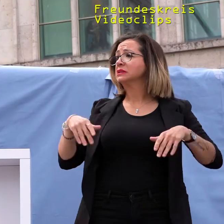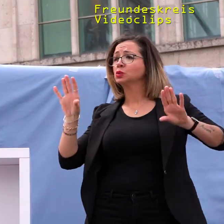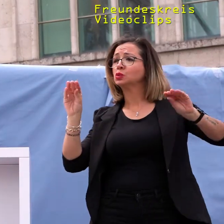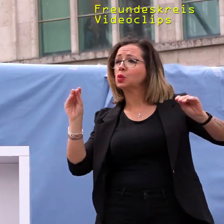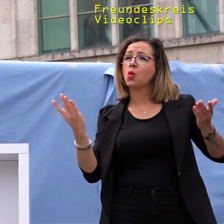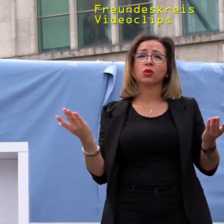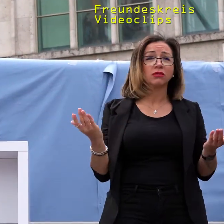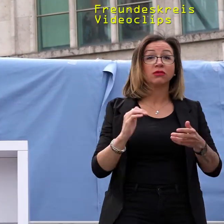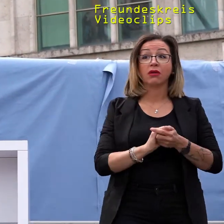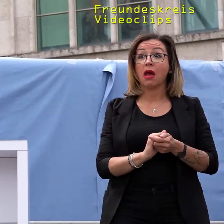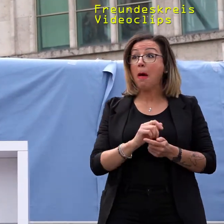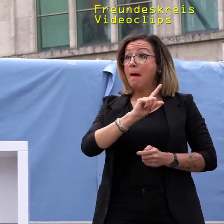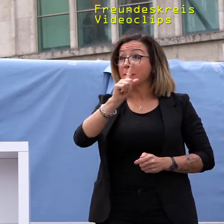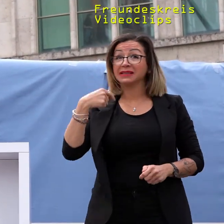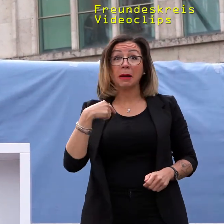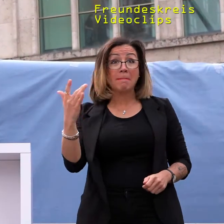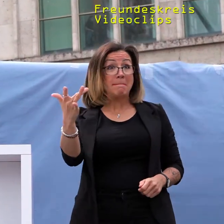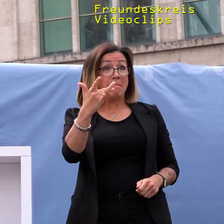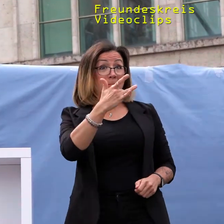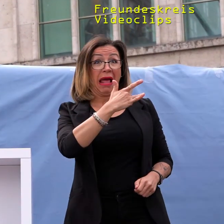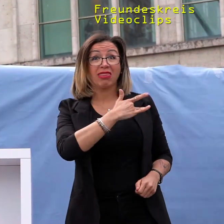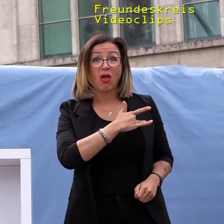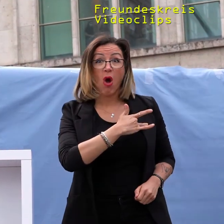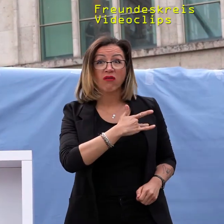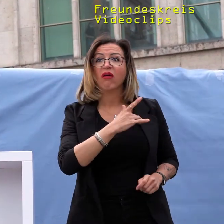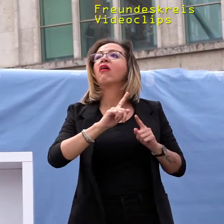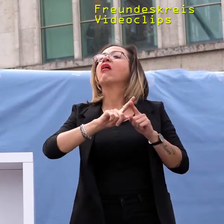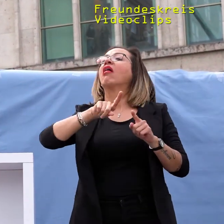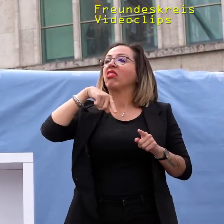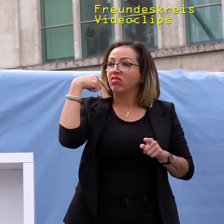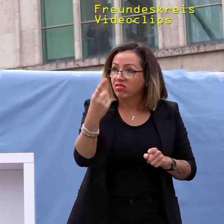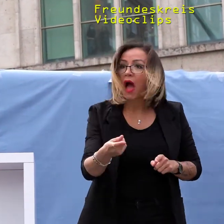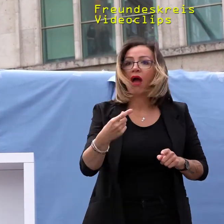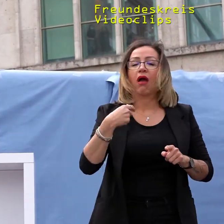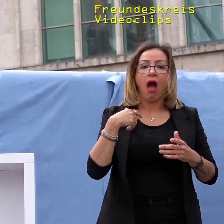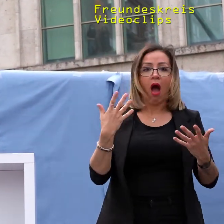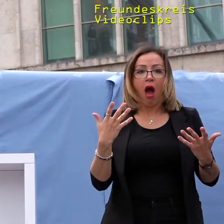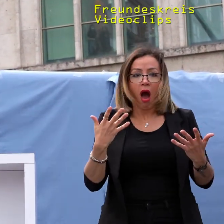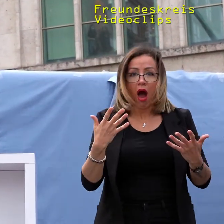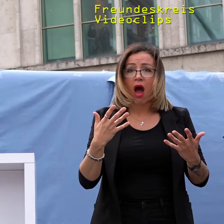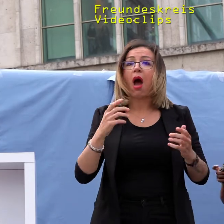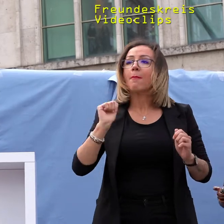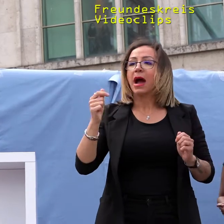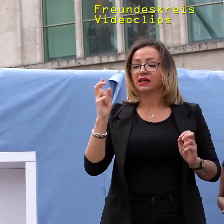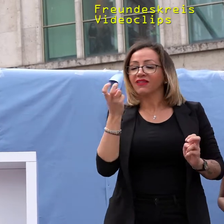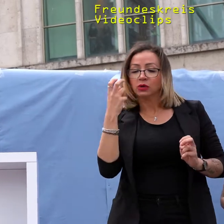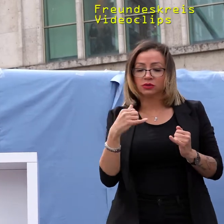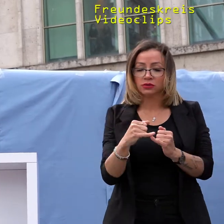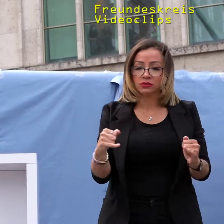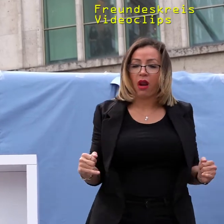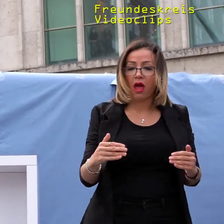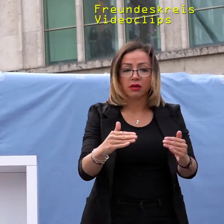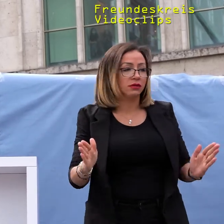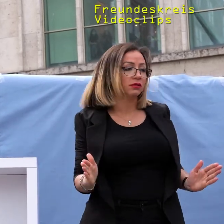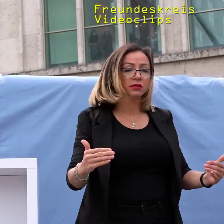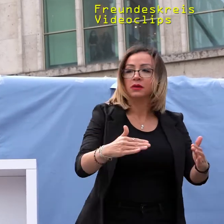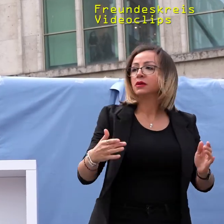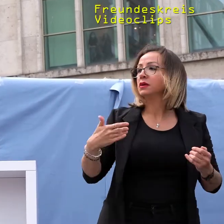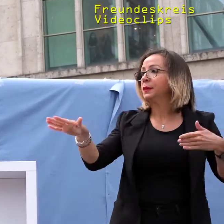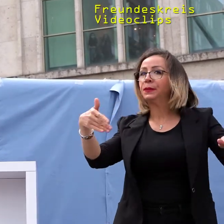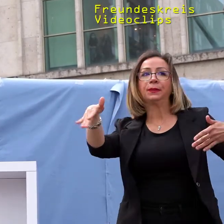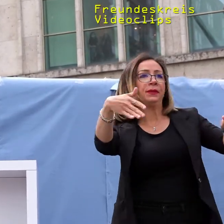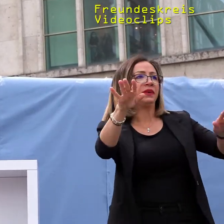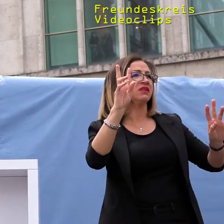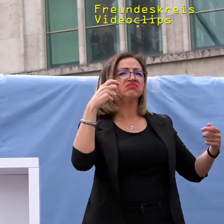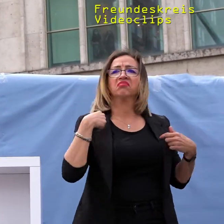stellen, wenn sie uns direkt betreffen, und genießen täglich unsere Komfortzonen, so klein sie auch sein mögen. Ganz nach dem Motto: Ja, ist